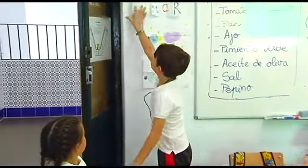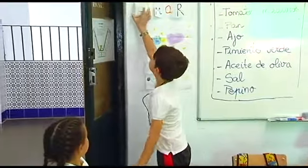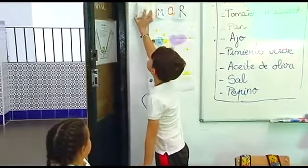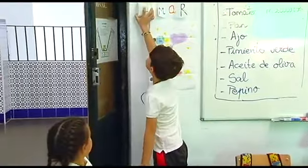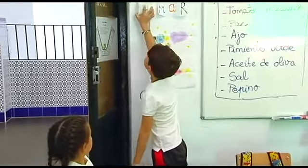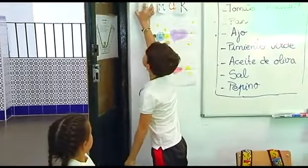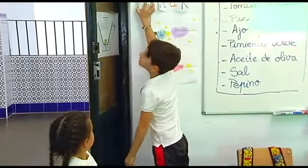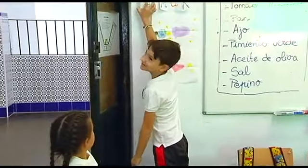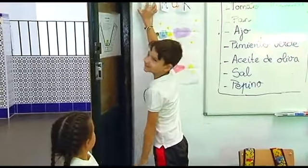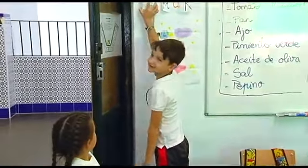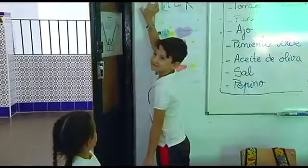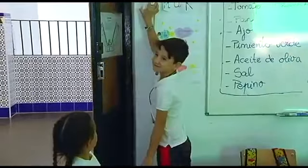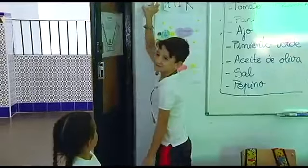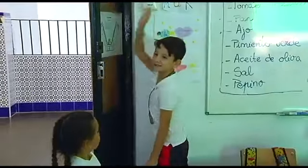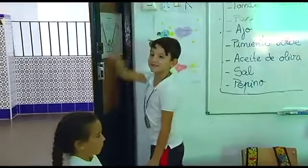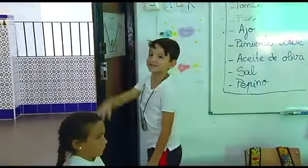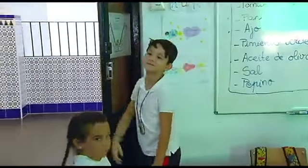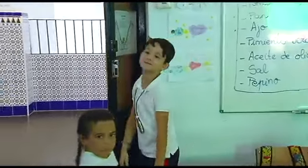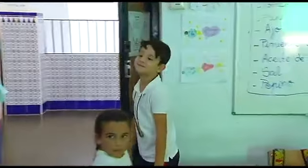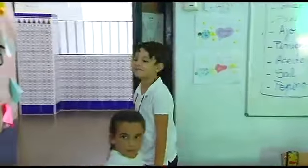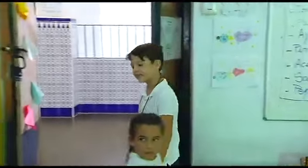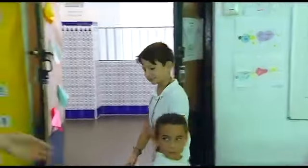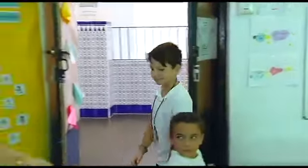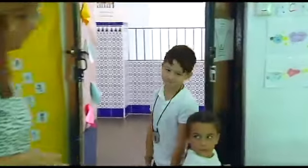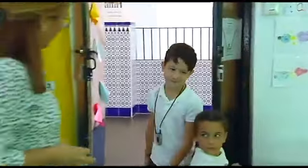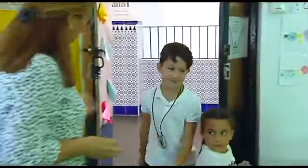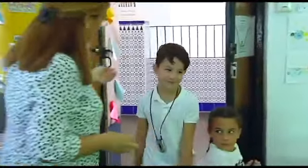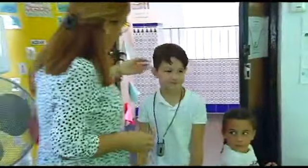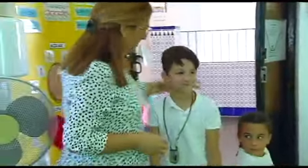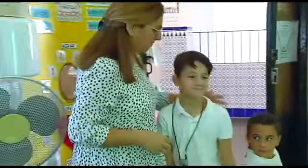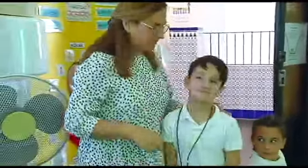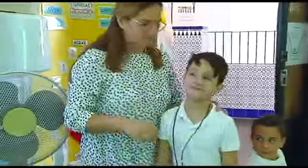Apaga la luz para poder ver la paz. Bien, ponte aquí. Vamos a ver su vídeo.